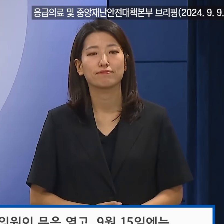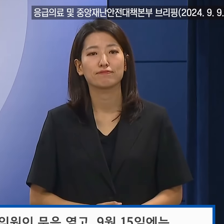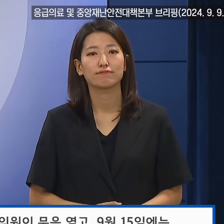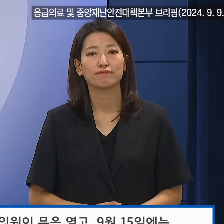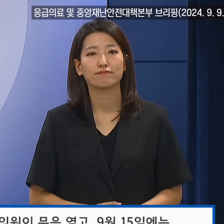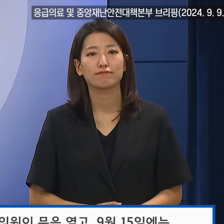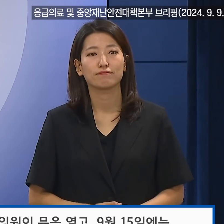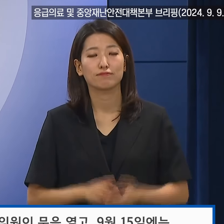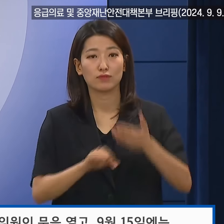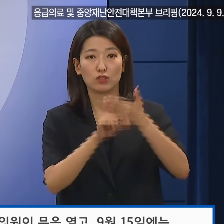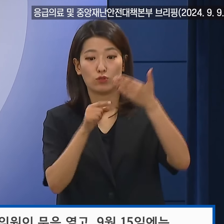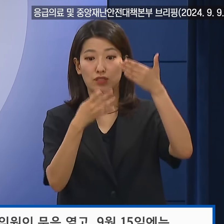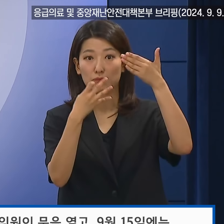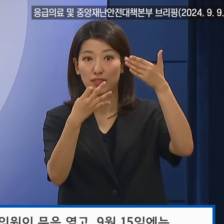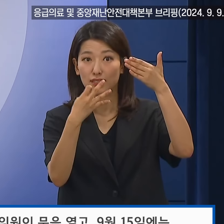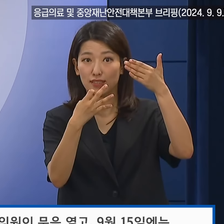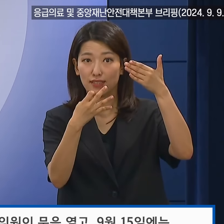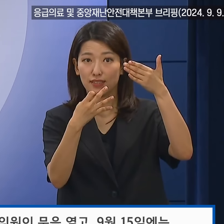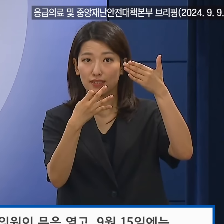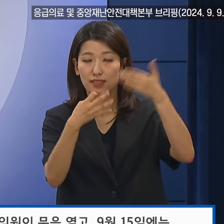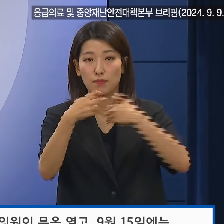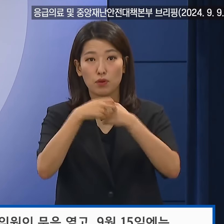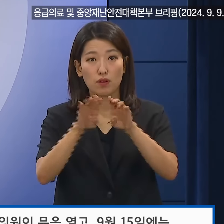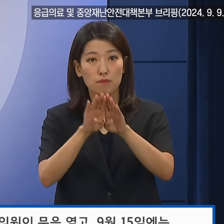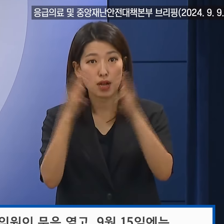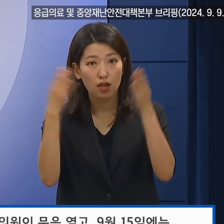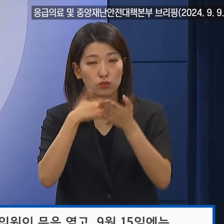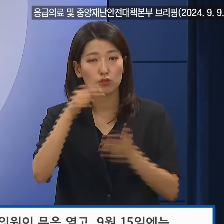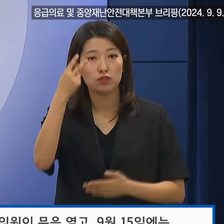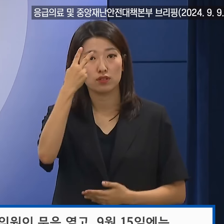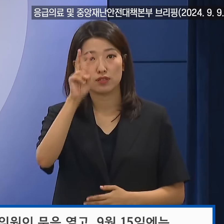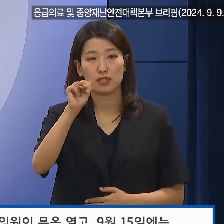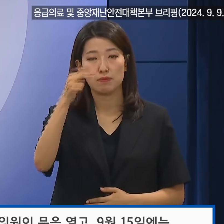첫날인 9월 14일에는